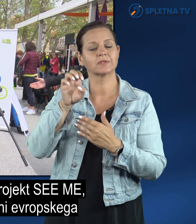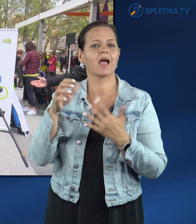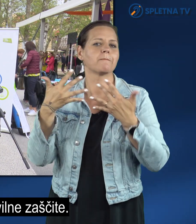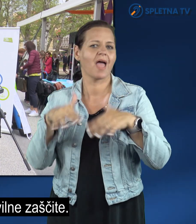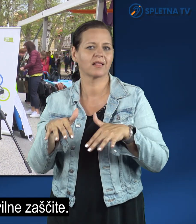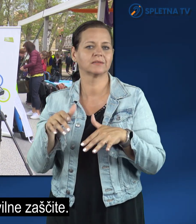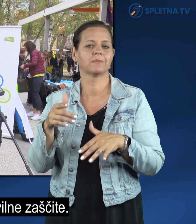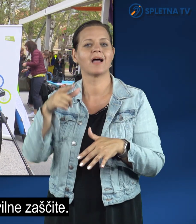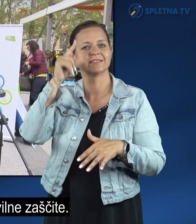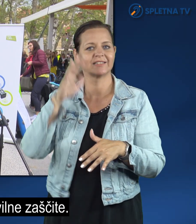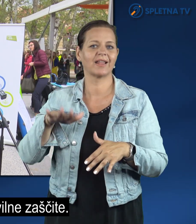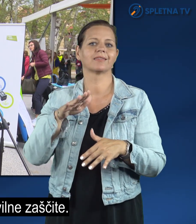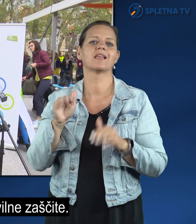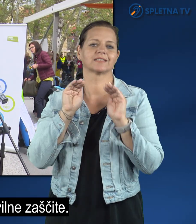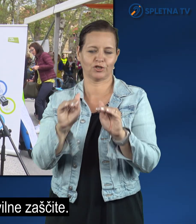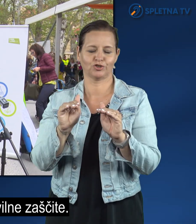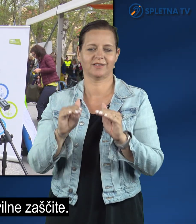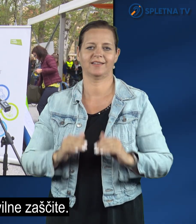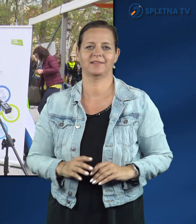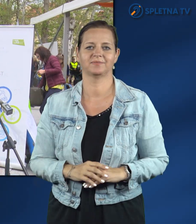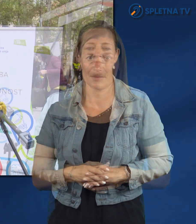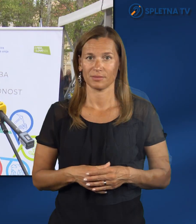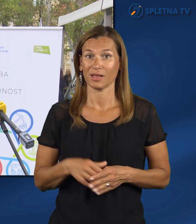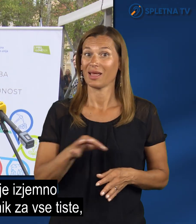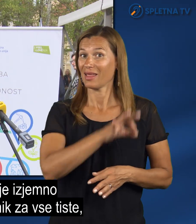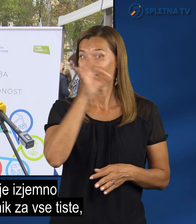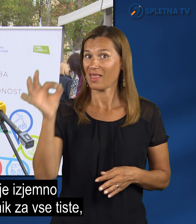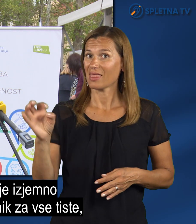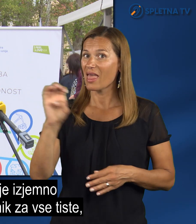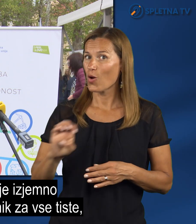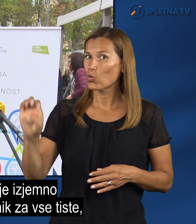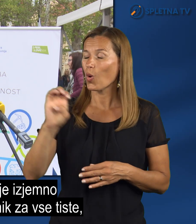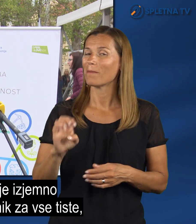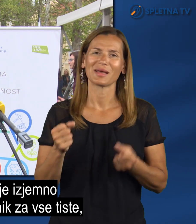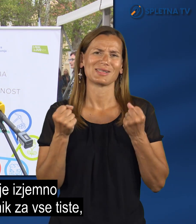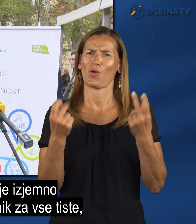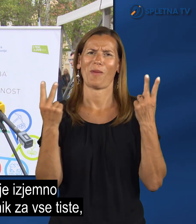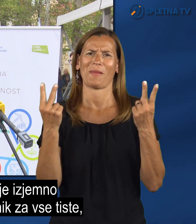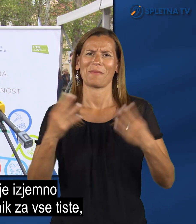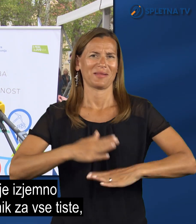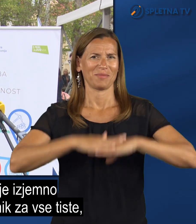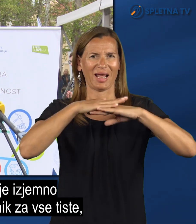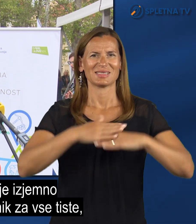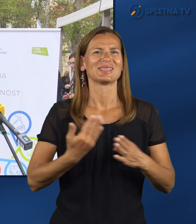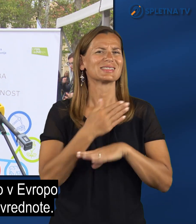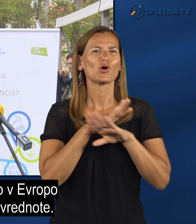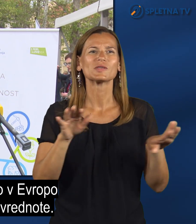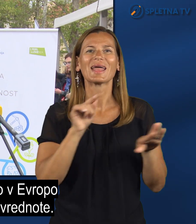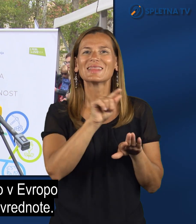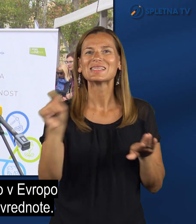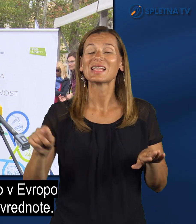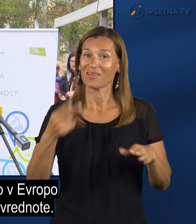strani Evropskega mehanizma civilne zaščite. Dan Evrope je izjemno pomemben praznik za vse tiste,